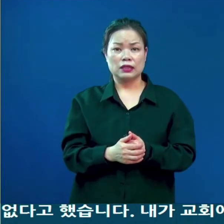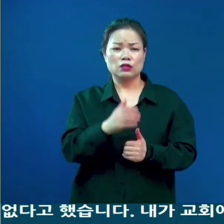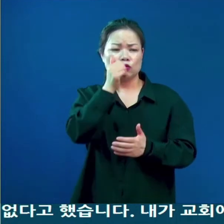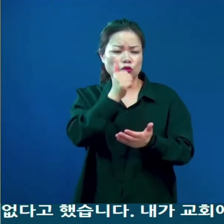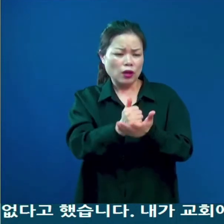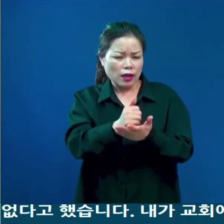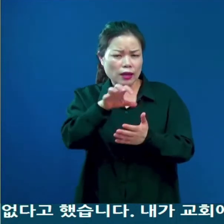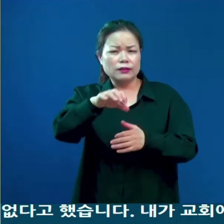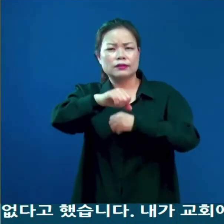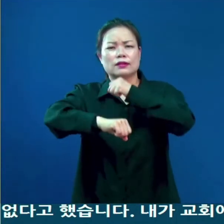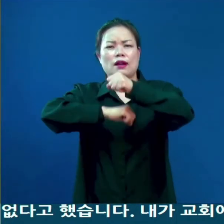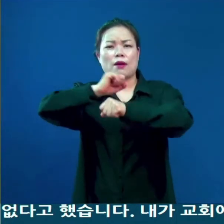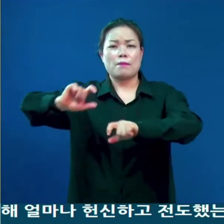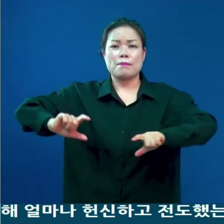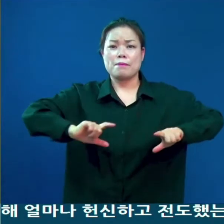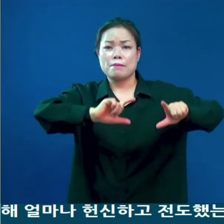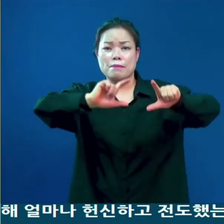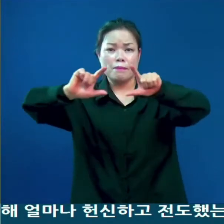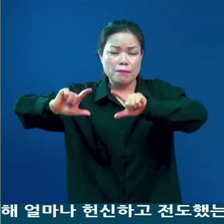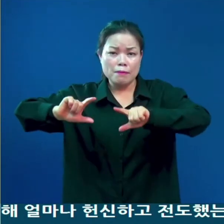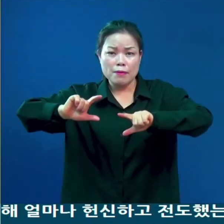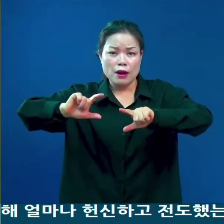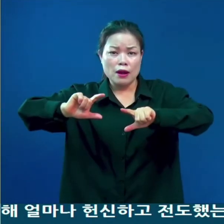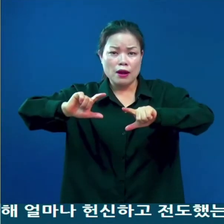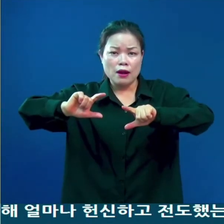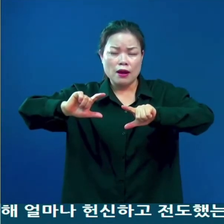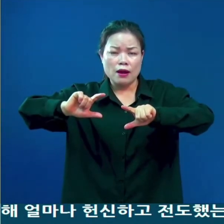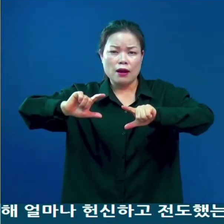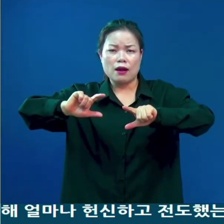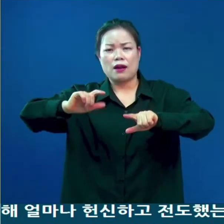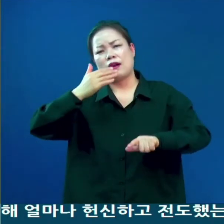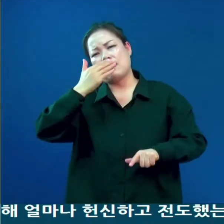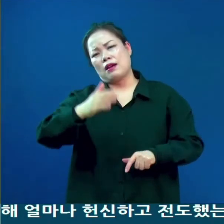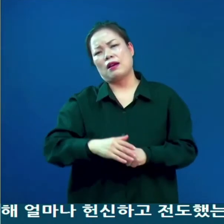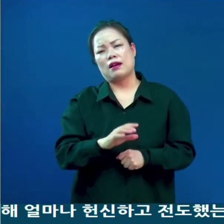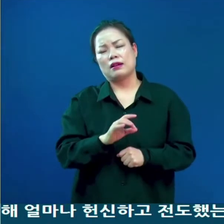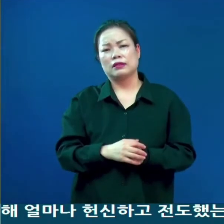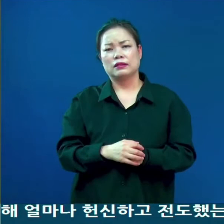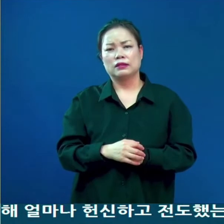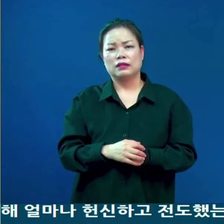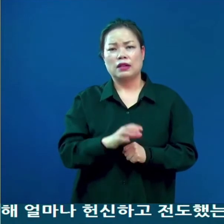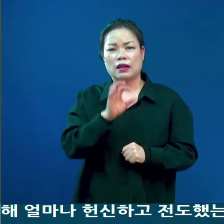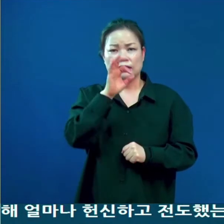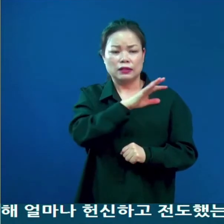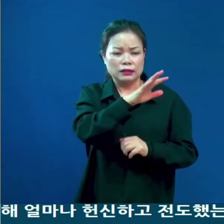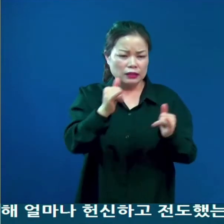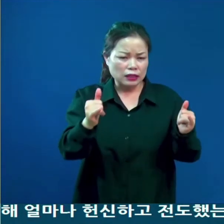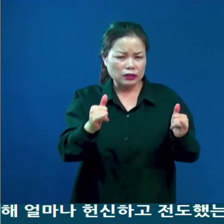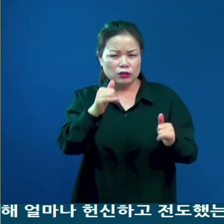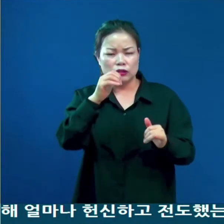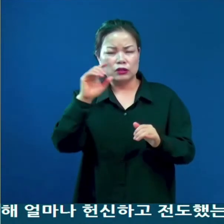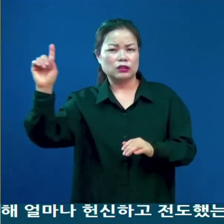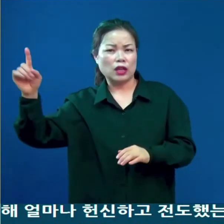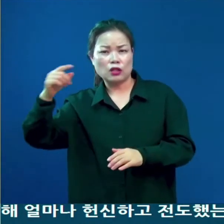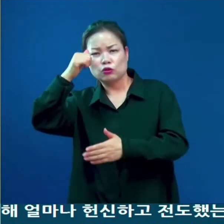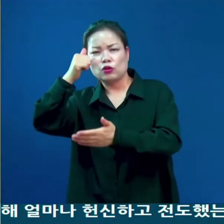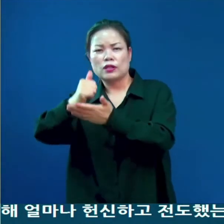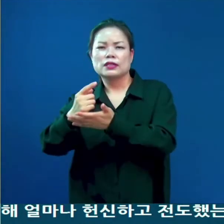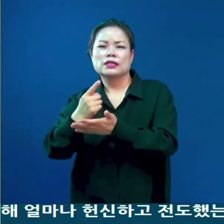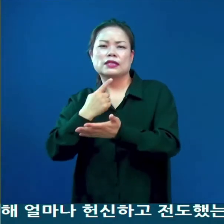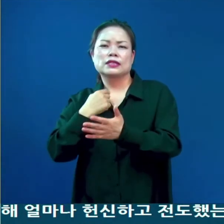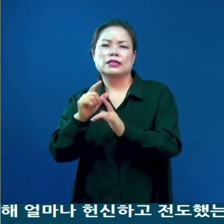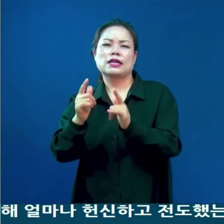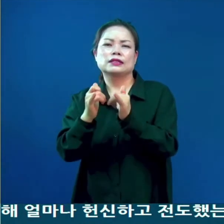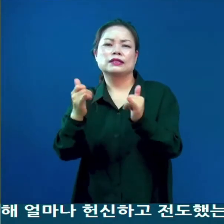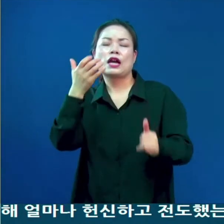죄에서 자유함을 누릴 수 없는 인생들이라는 거예요. 때문에 다윗은 죄를 짓지 아니하는